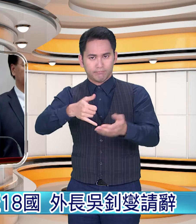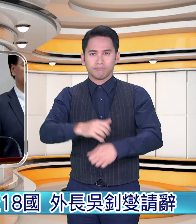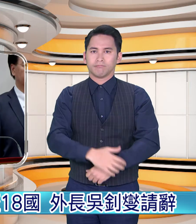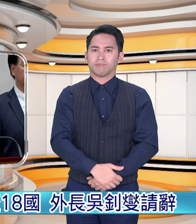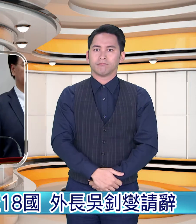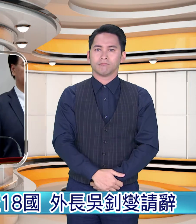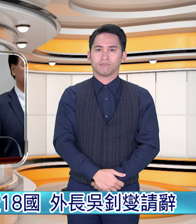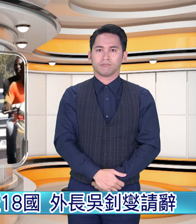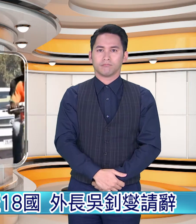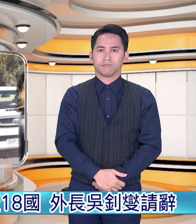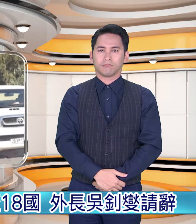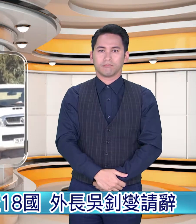辞。